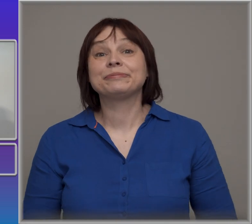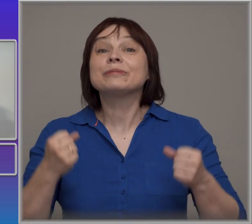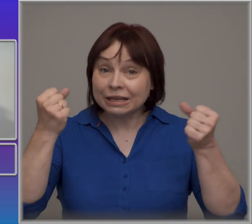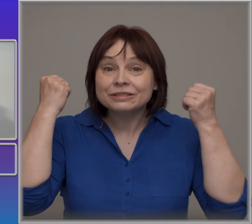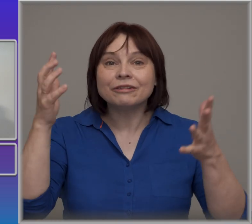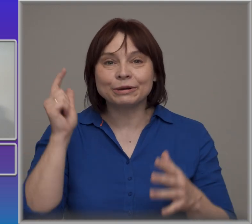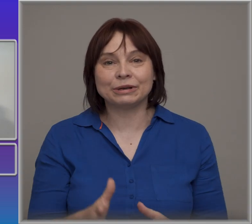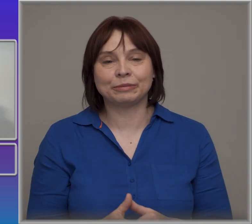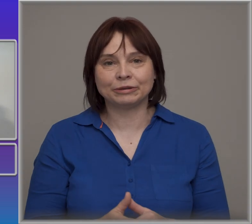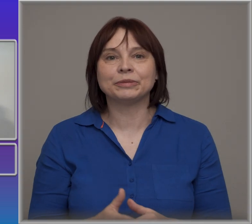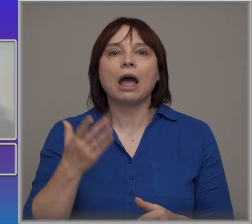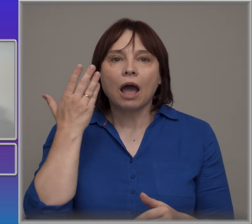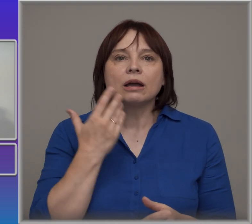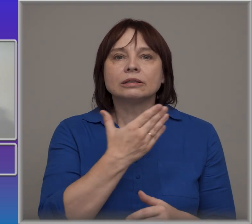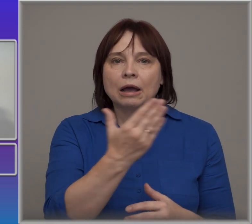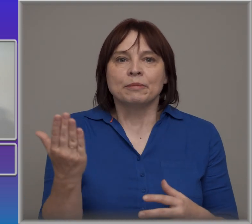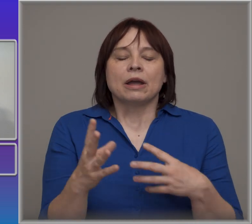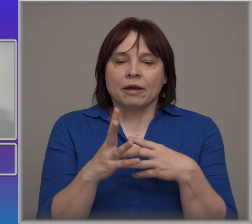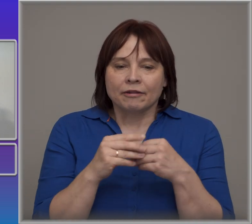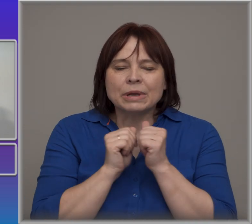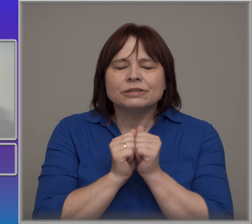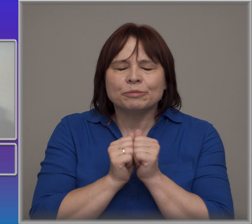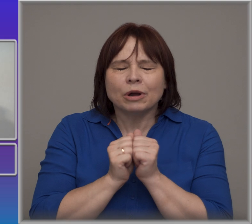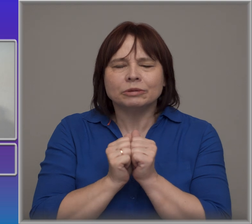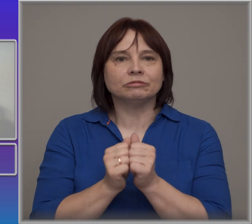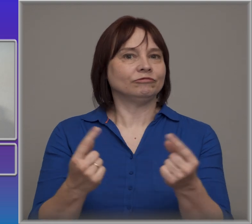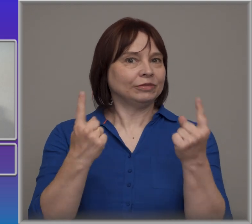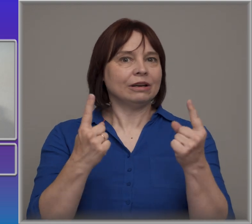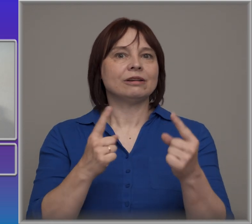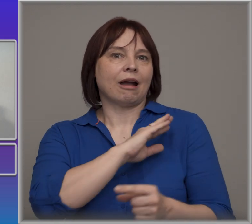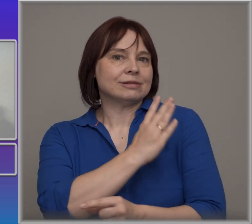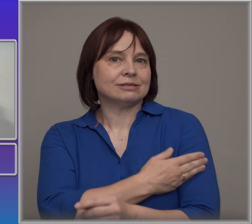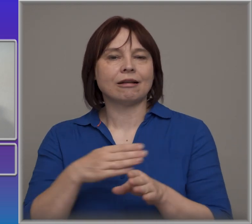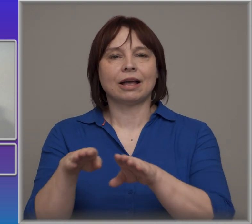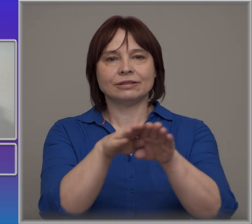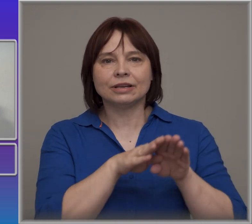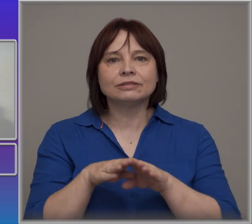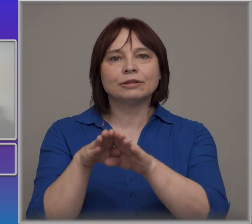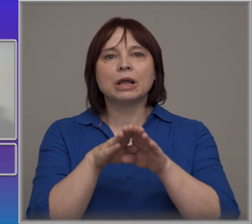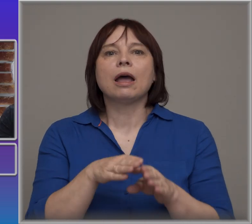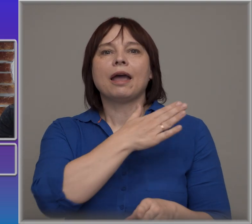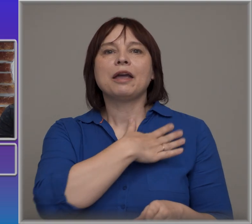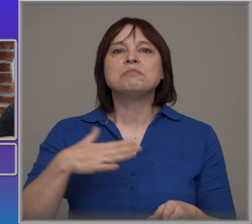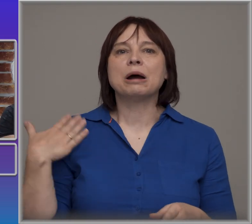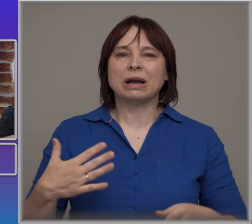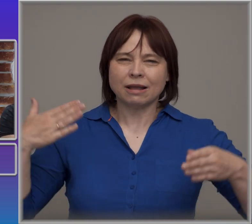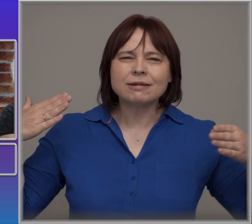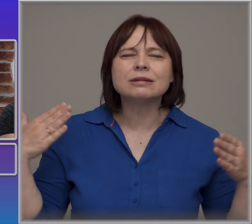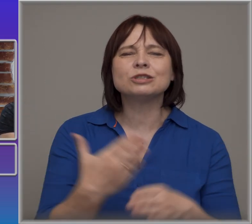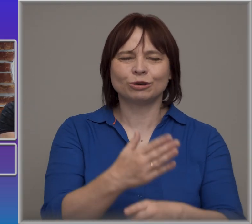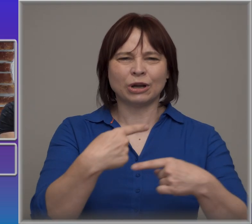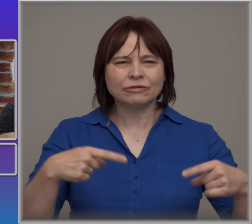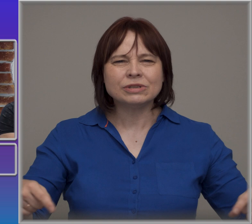Господу! И когда мы все вместе молимся, это великая сила единства. И помазание Божье сходит, разрушает всякое бремя, эгой плен сатаны,